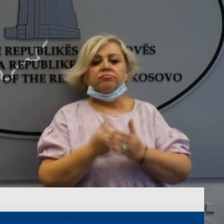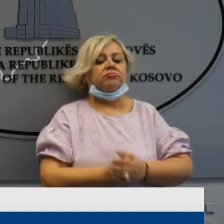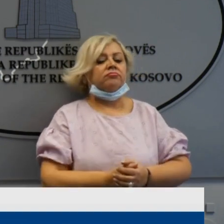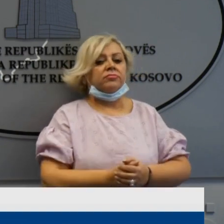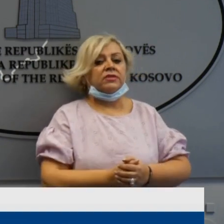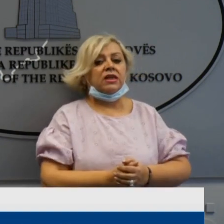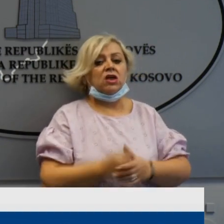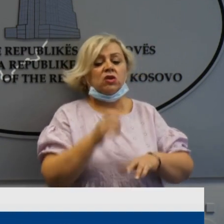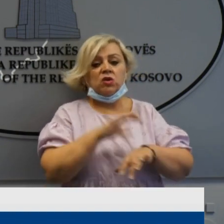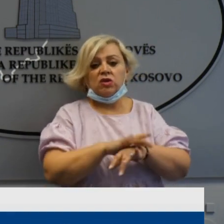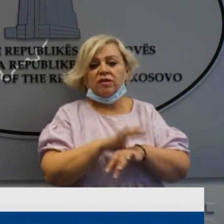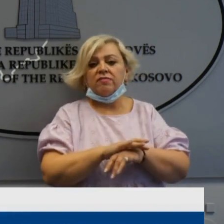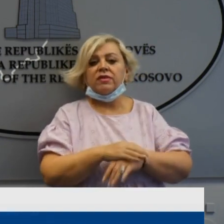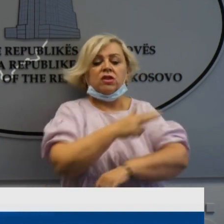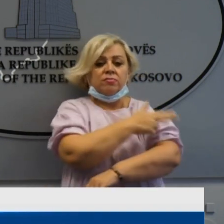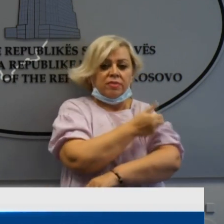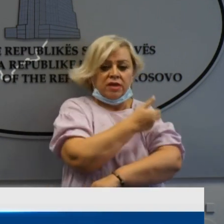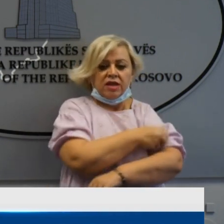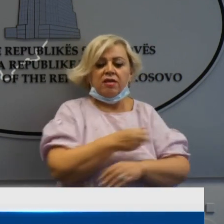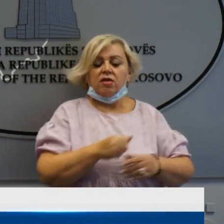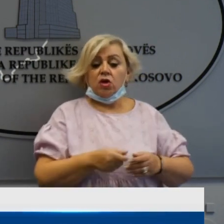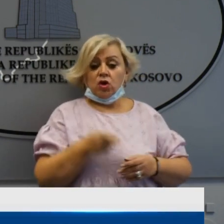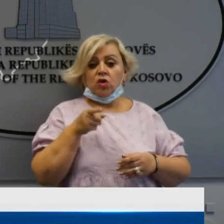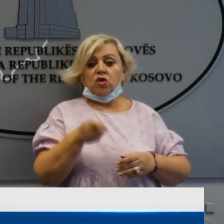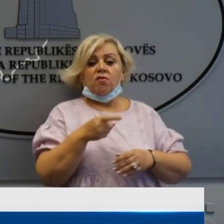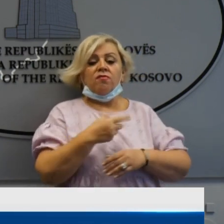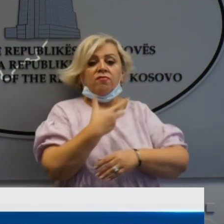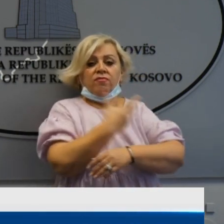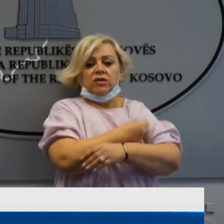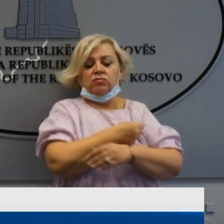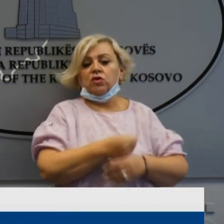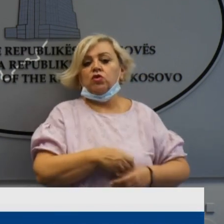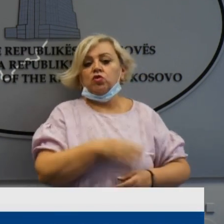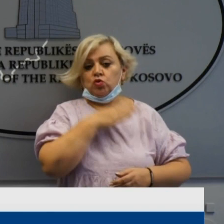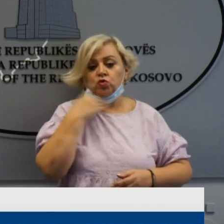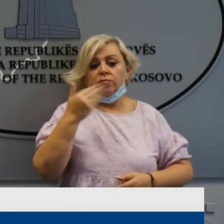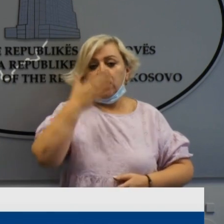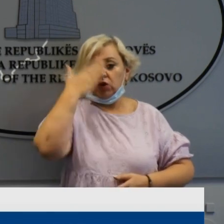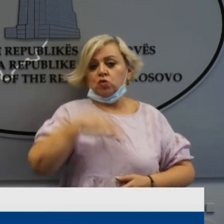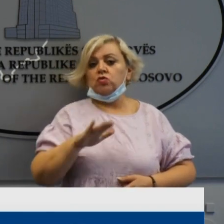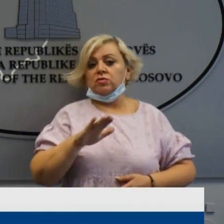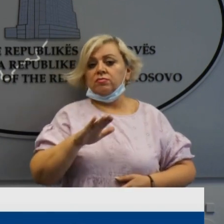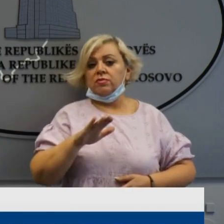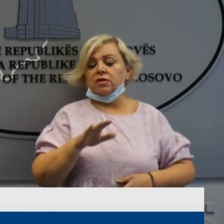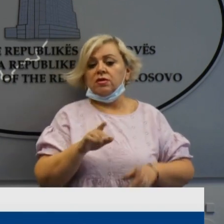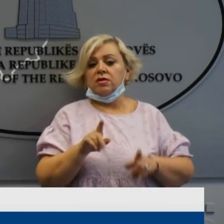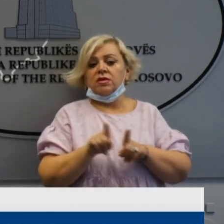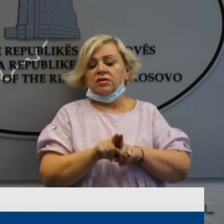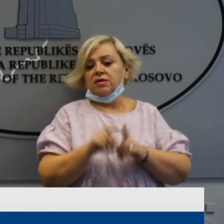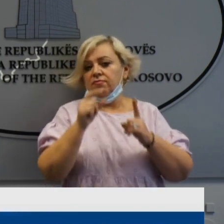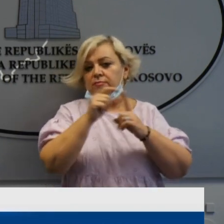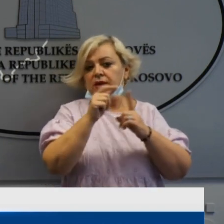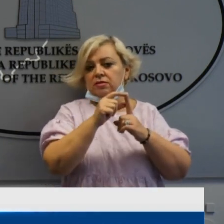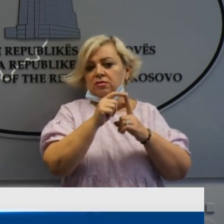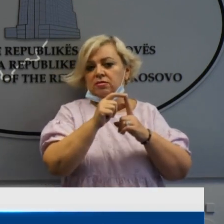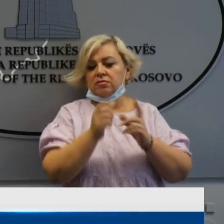klinicistëve tanë në përspitale, kjo vaksin po tregohet shumë e suksesshme ashtu sikur edhe vaksina